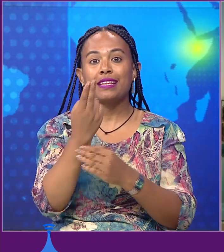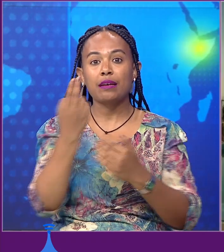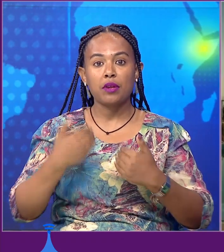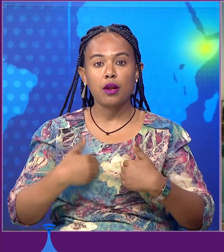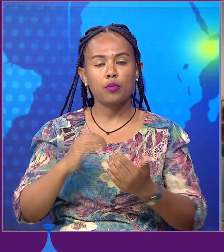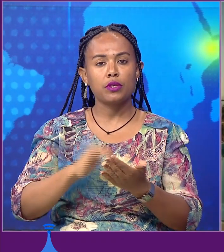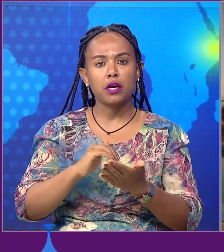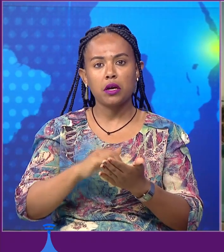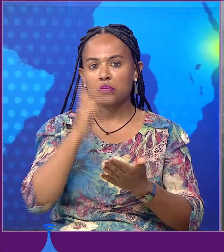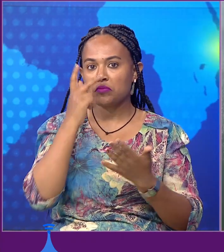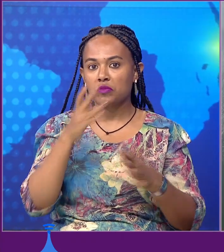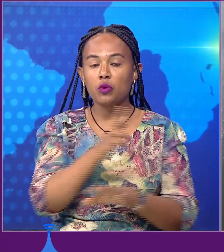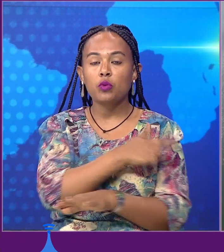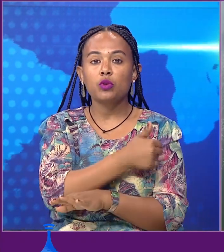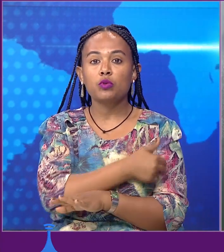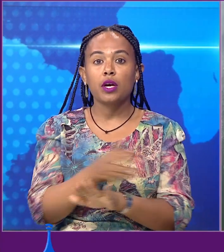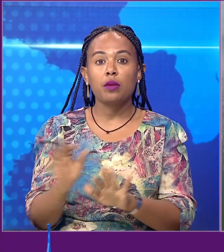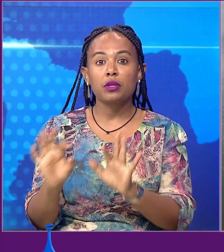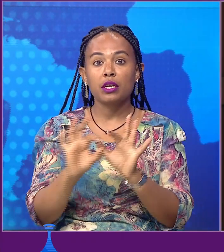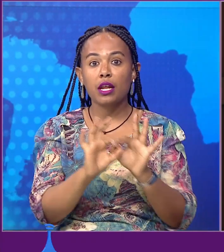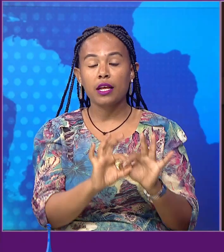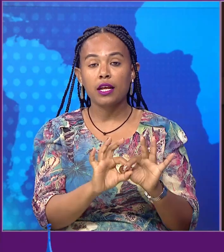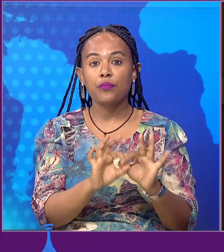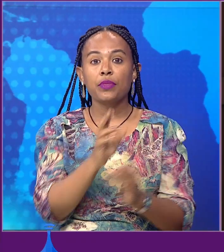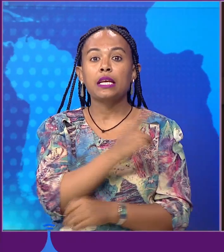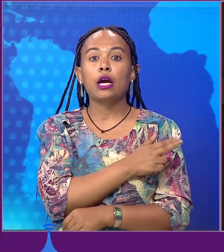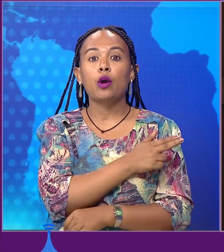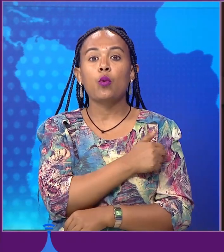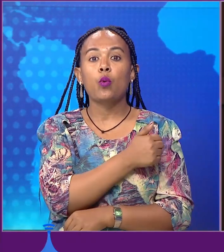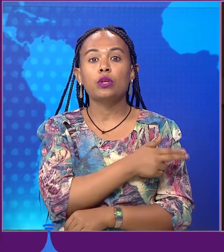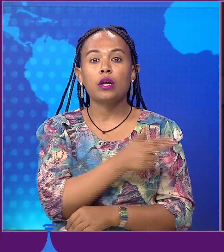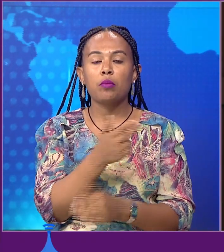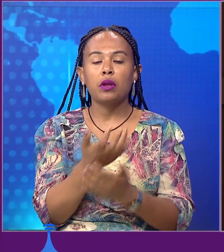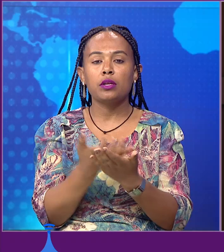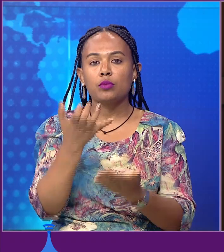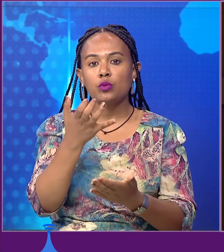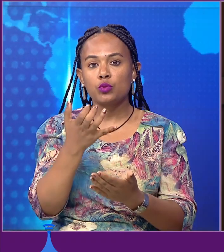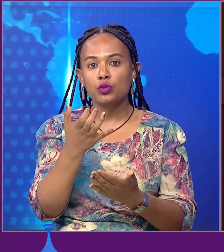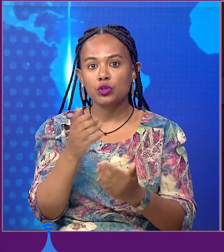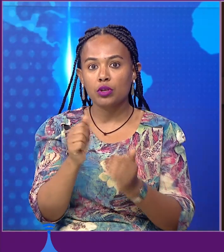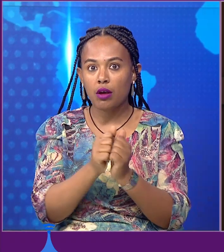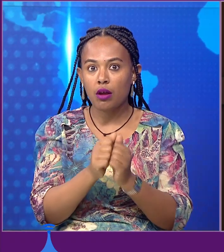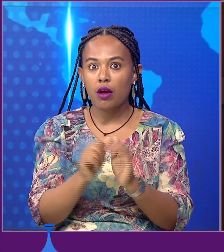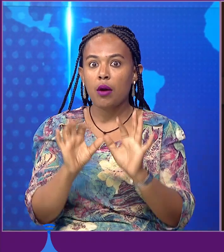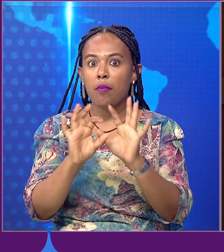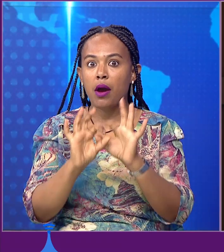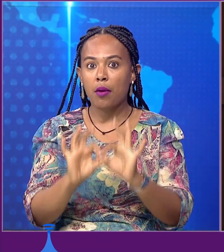በተደጋጋሚ አይተናል። ሆቴሎች ጋር በተገናኘ ከሆቴል ባለንብረቶች ጋር የማህበራት